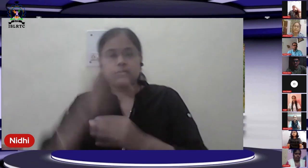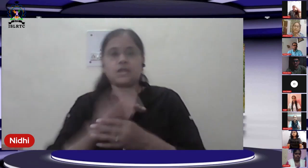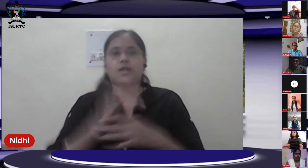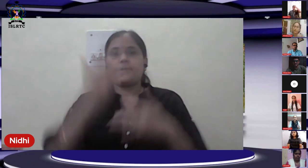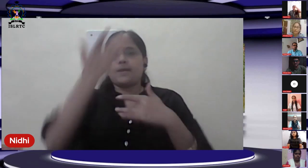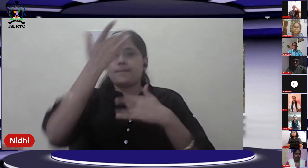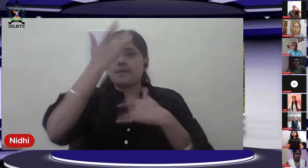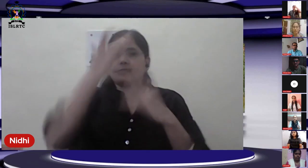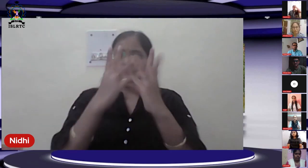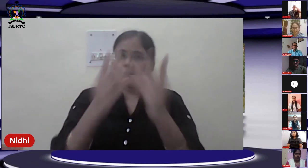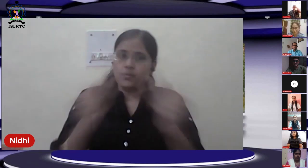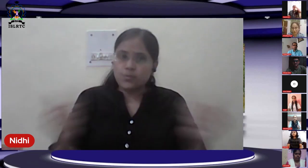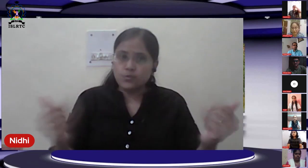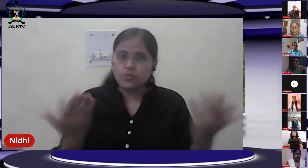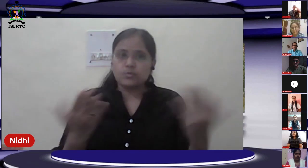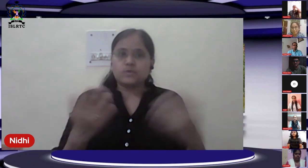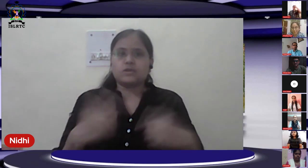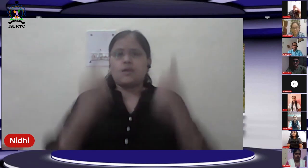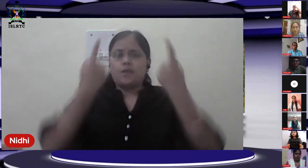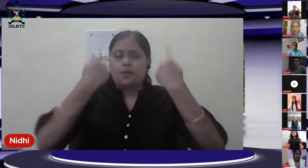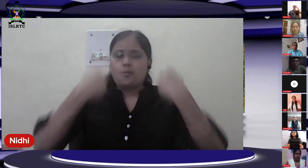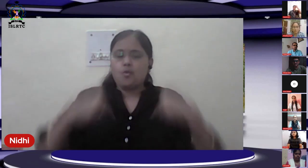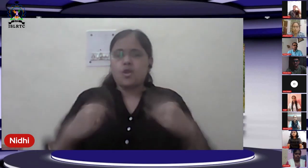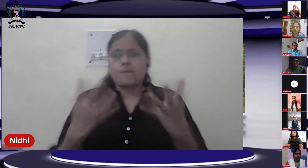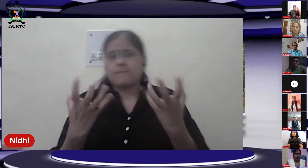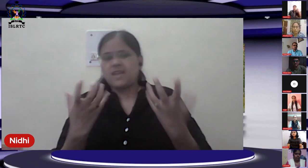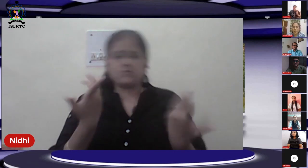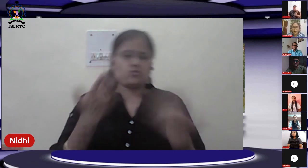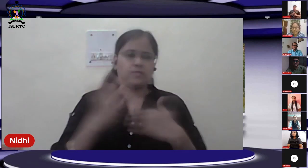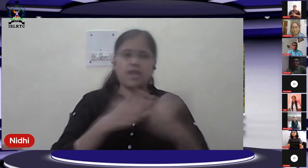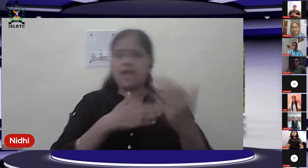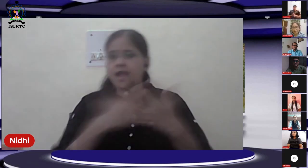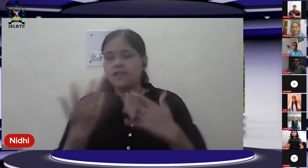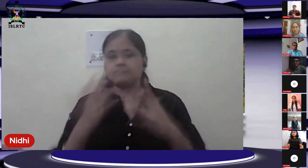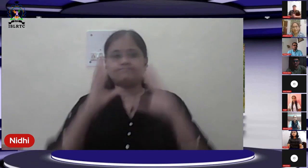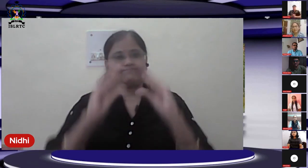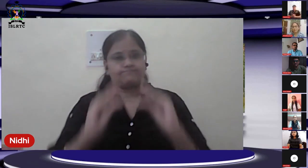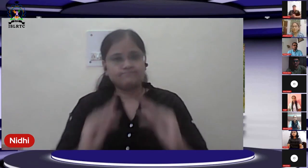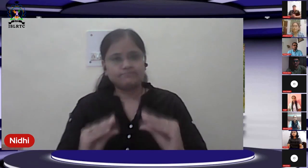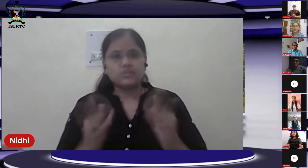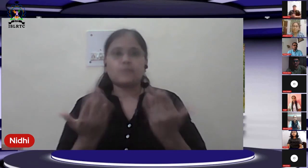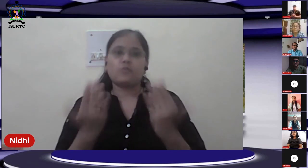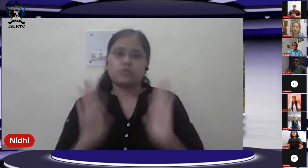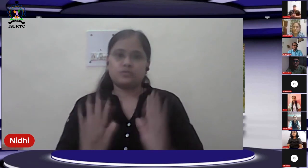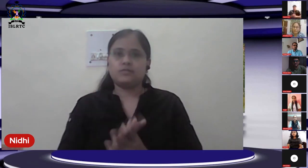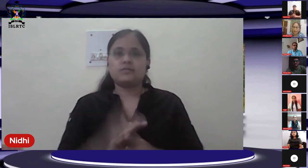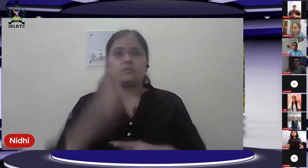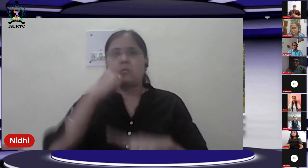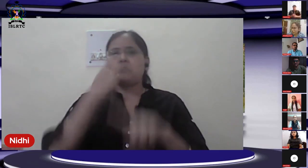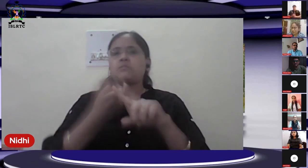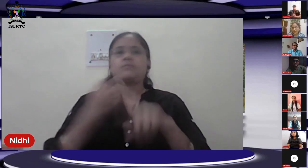हैं, दर्द को कम कर सकते हैं। तो योगा पहले मैं भी नहीं करती थी, मैंने भी थोड़े दिन पहले ही शुरू किया